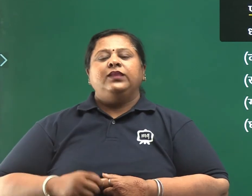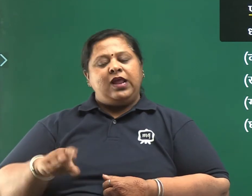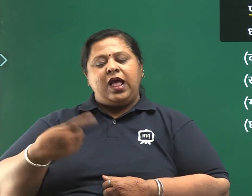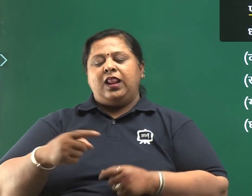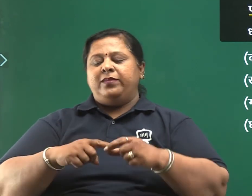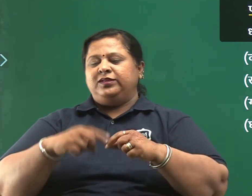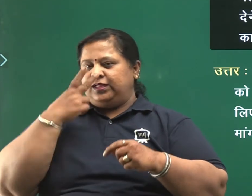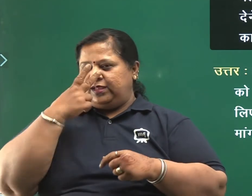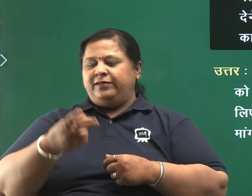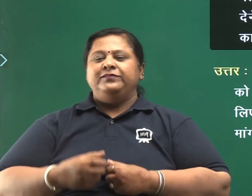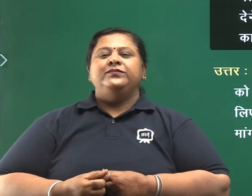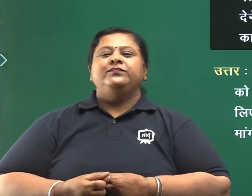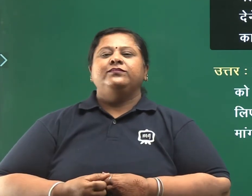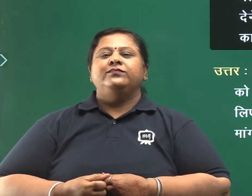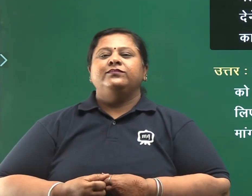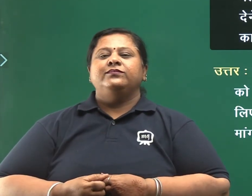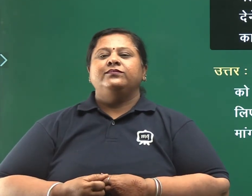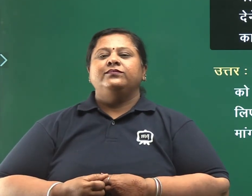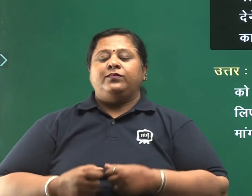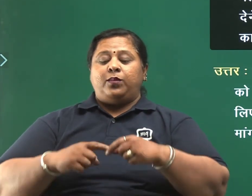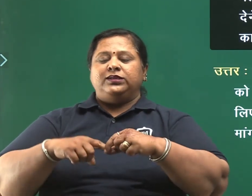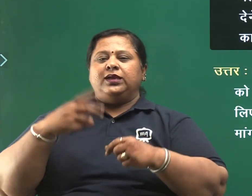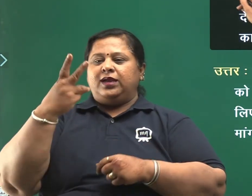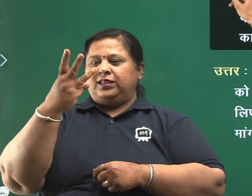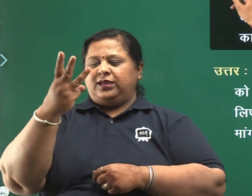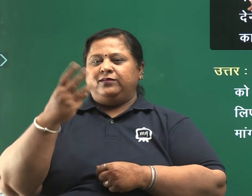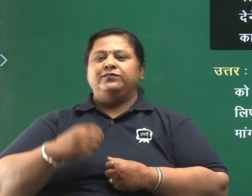आगे का प्रश्न देखते हैं। प्रश्न संख्या 3।